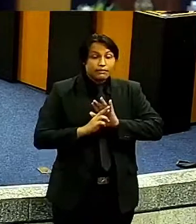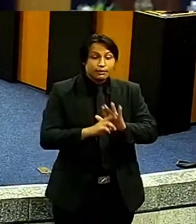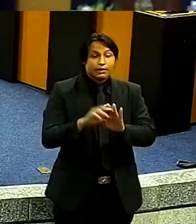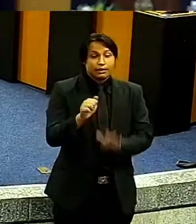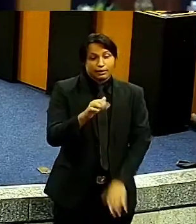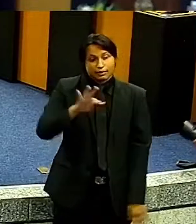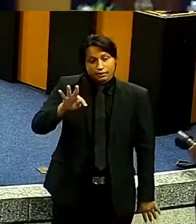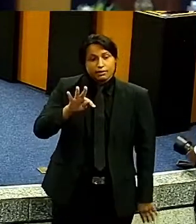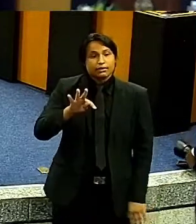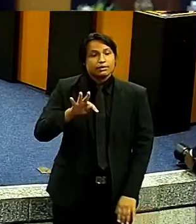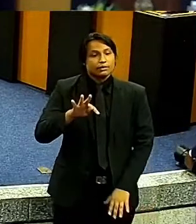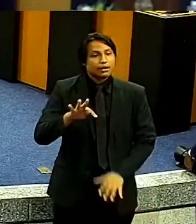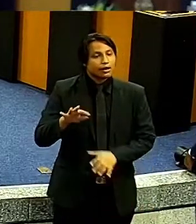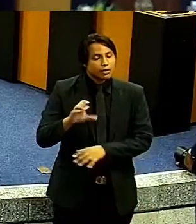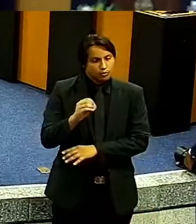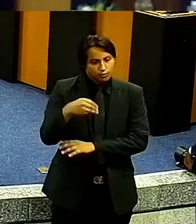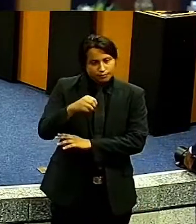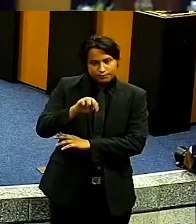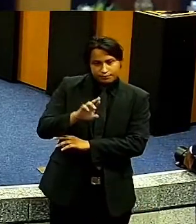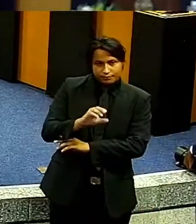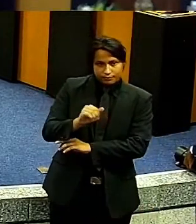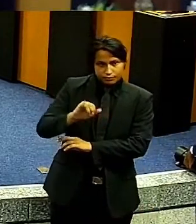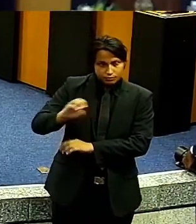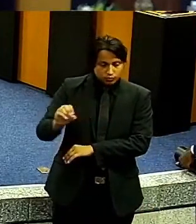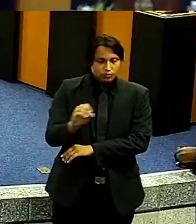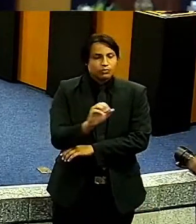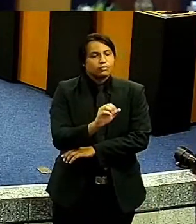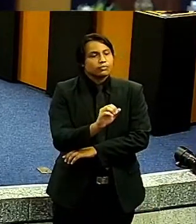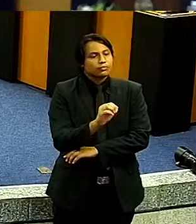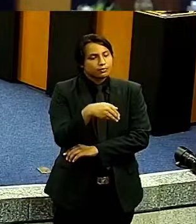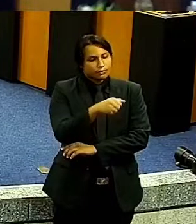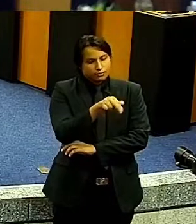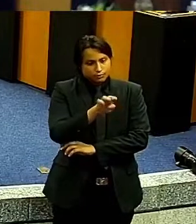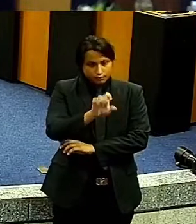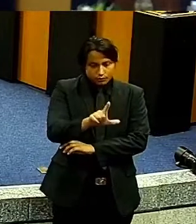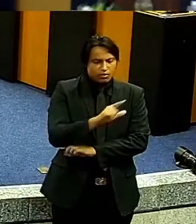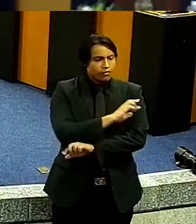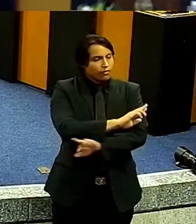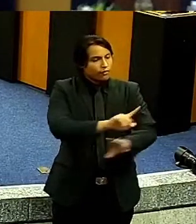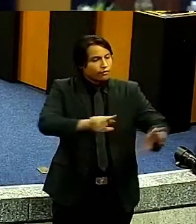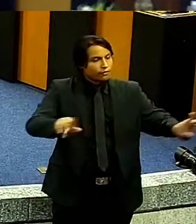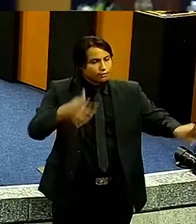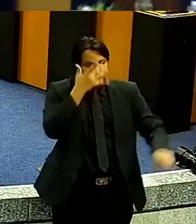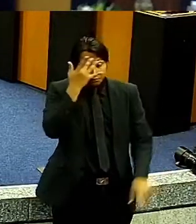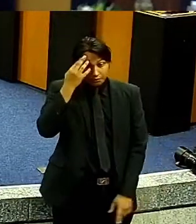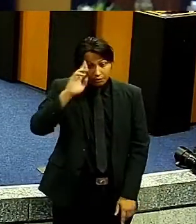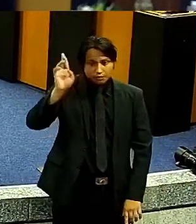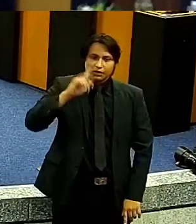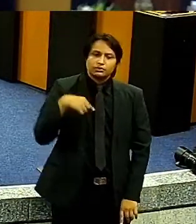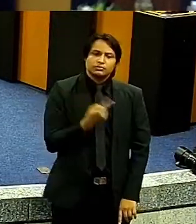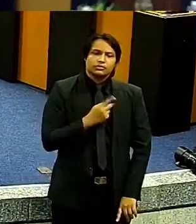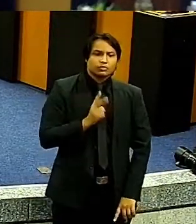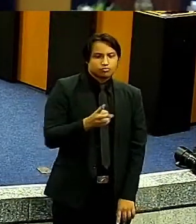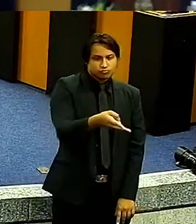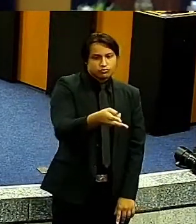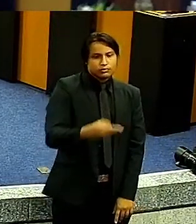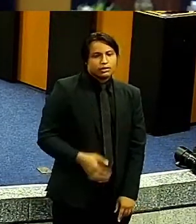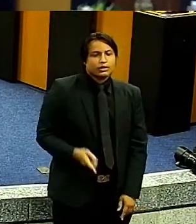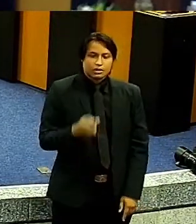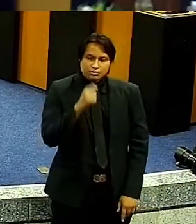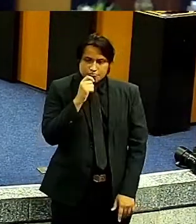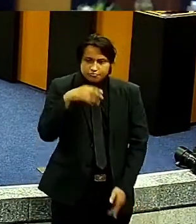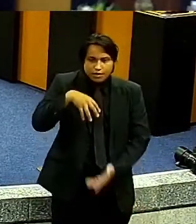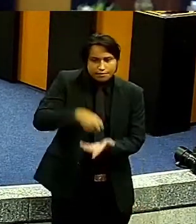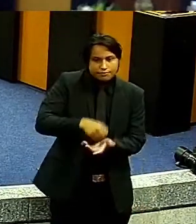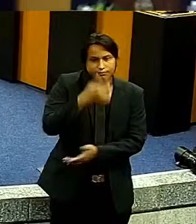comércio Manuel Barbosa enfim são várias autoridades Mas vamos continuidade que eu ainda registrarei aquelas pessoas que